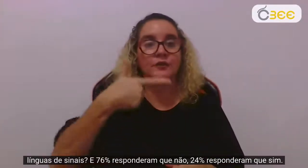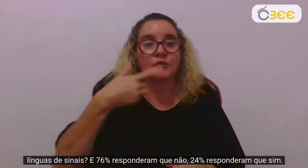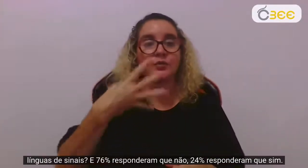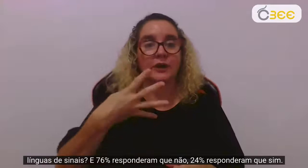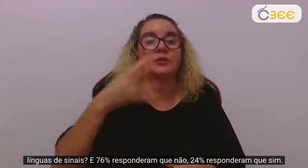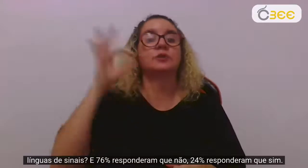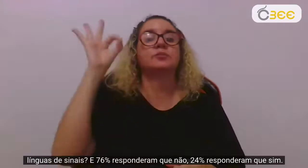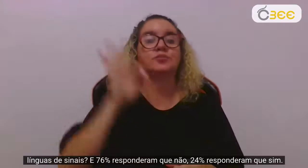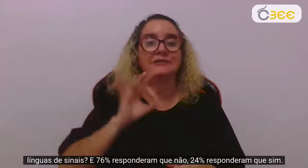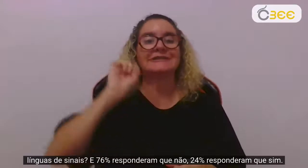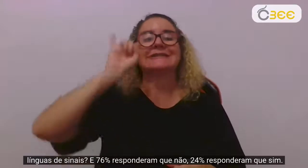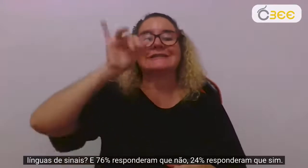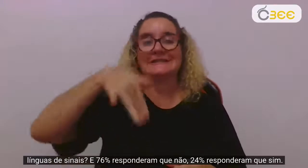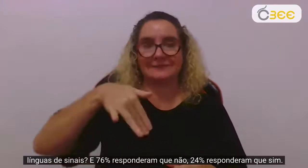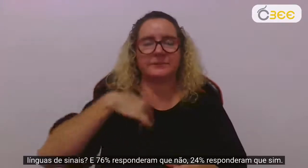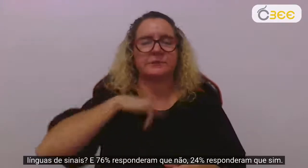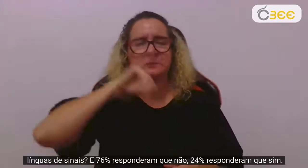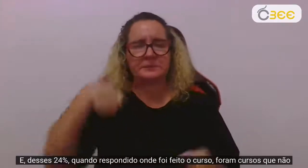não.